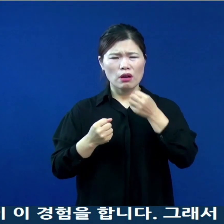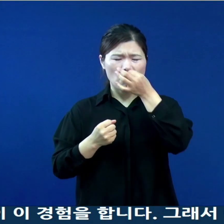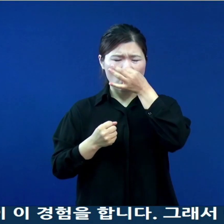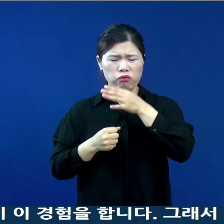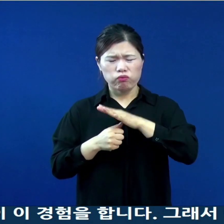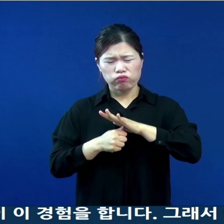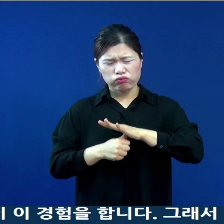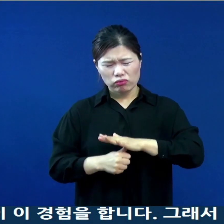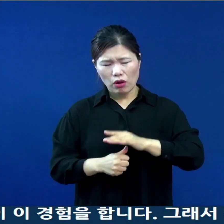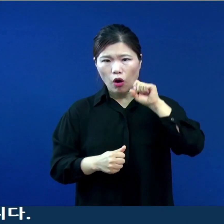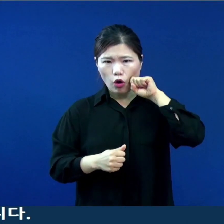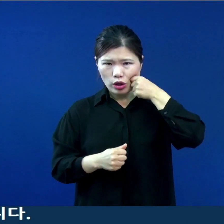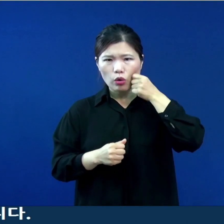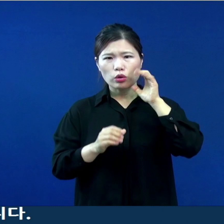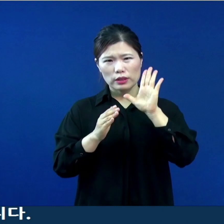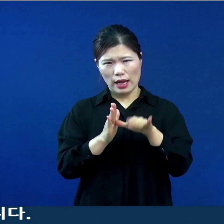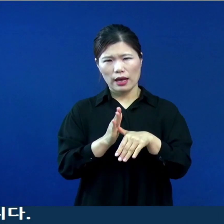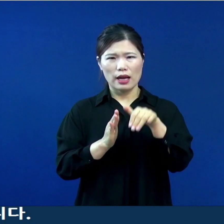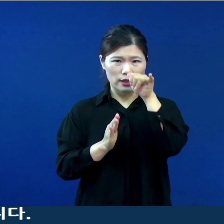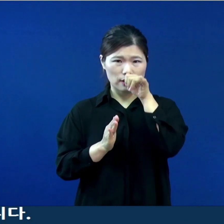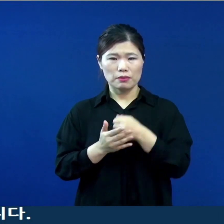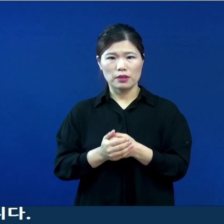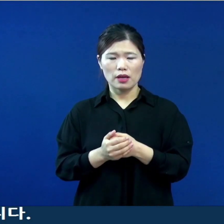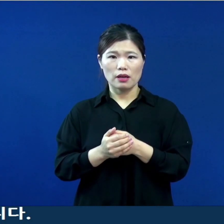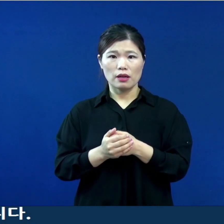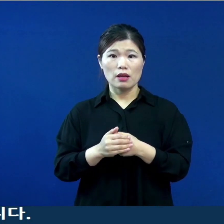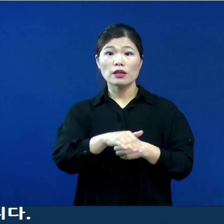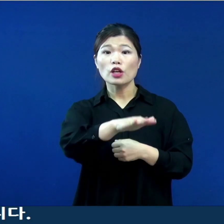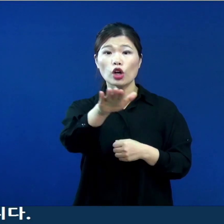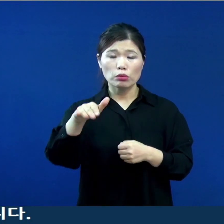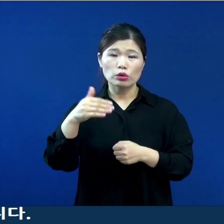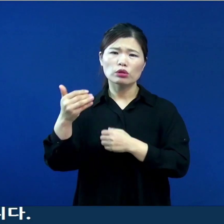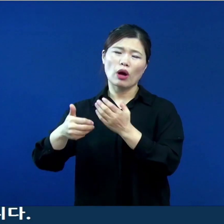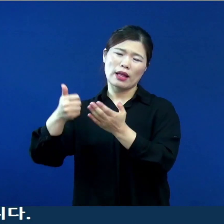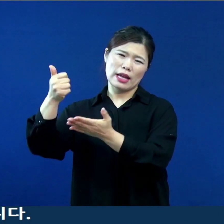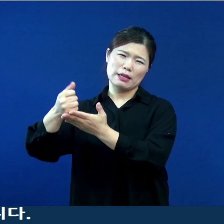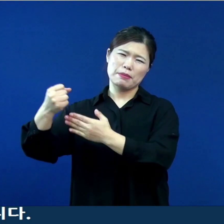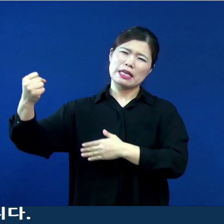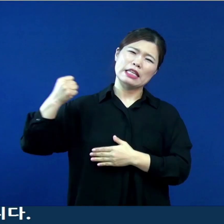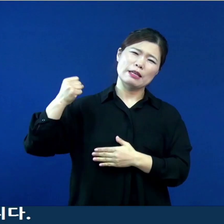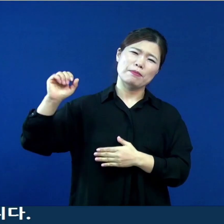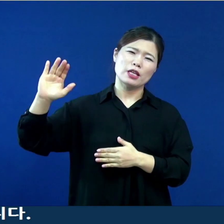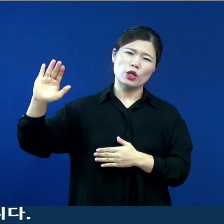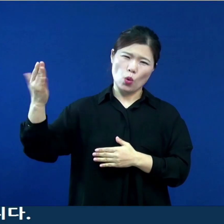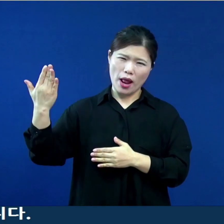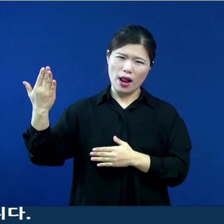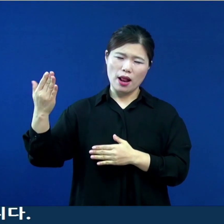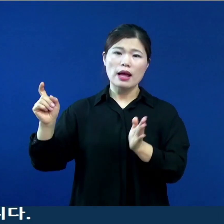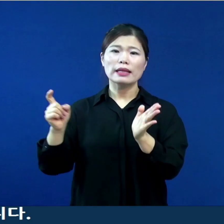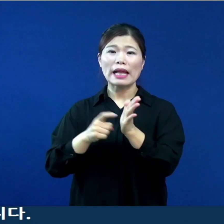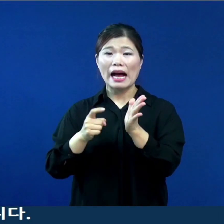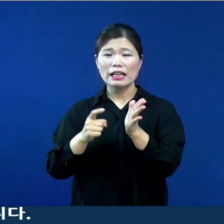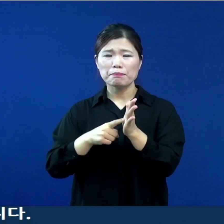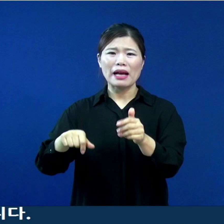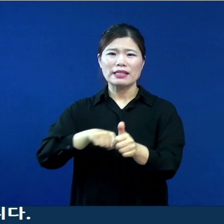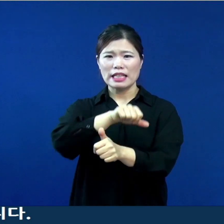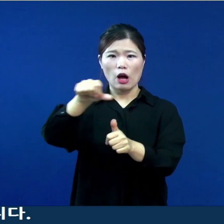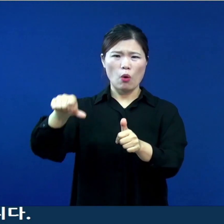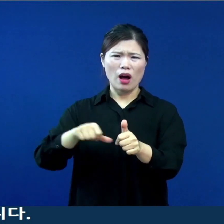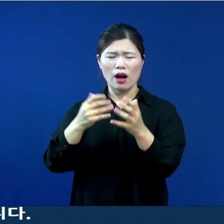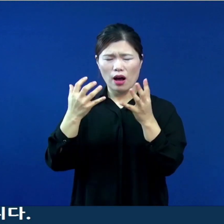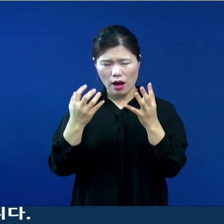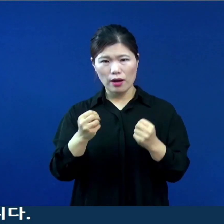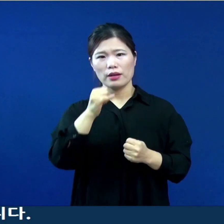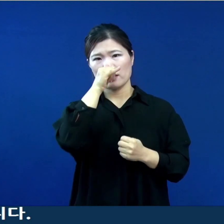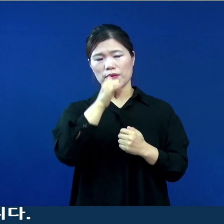있습니다. 우리도 하나님이 힘이 되어 주실 그런 다급한 상황 가운데 있을 때가